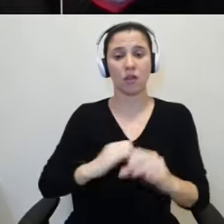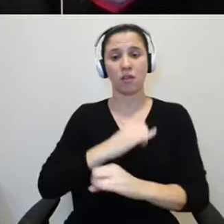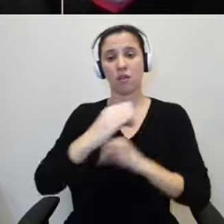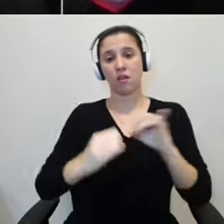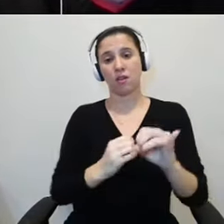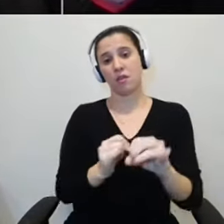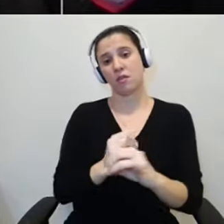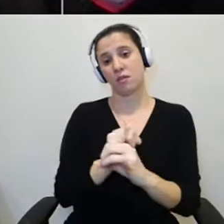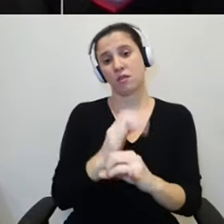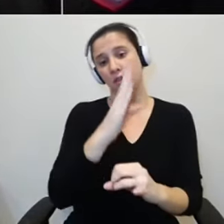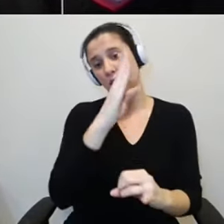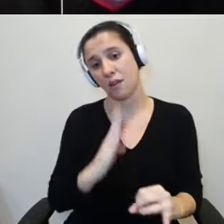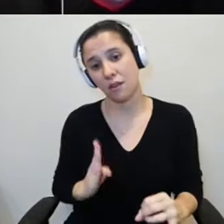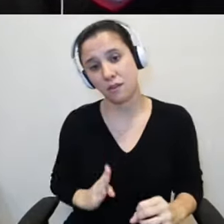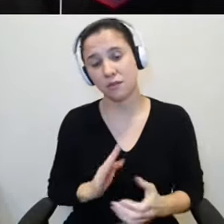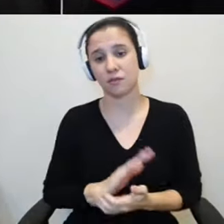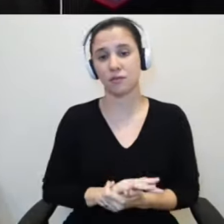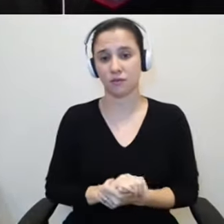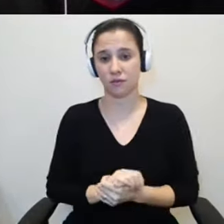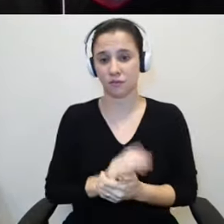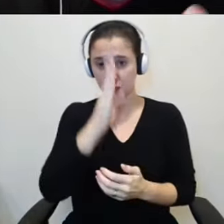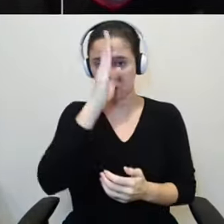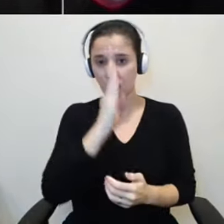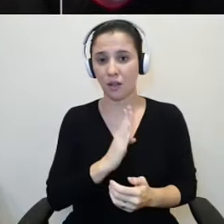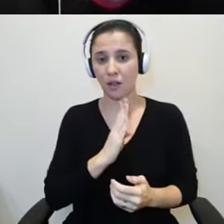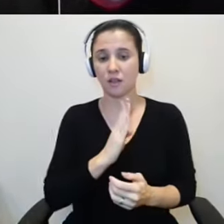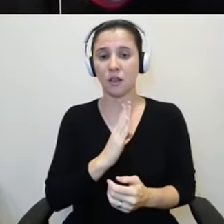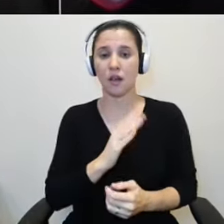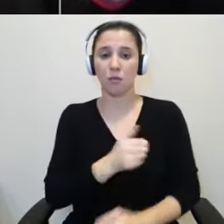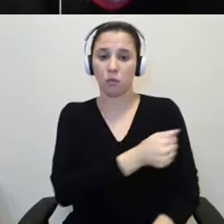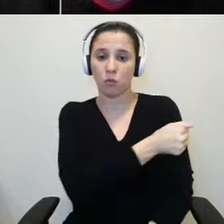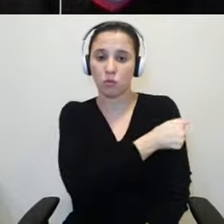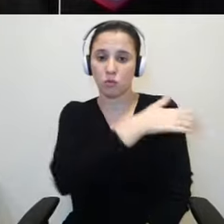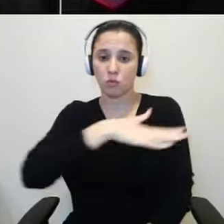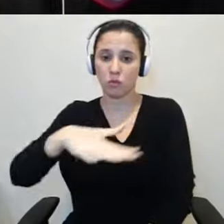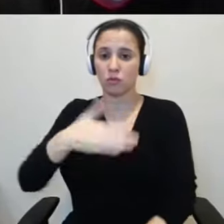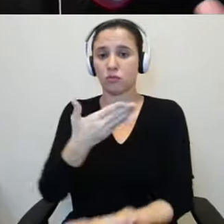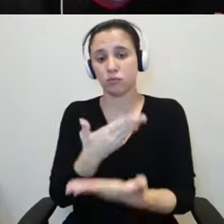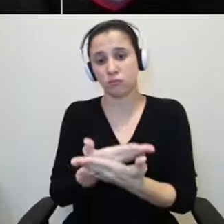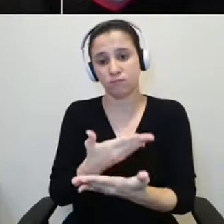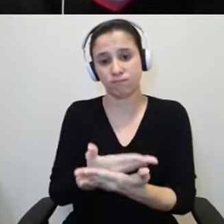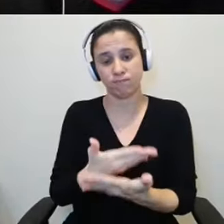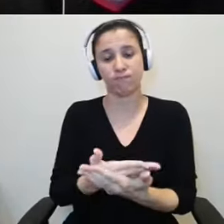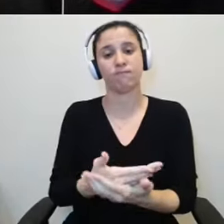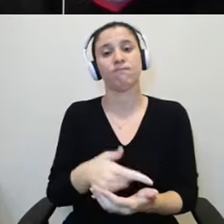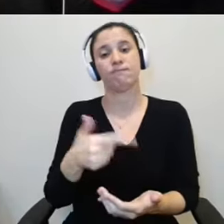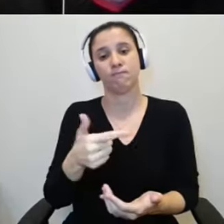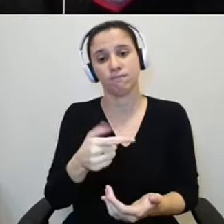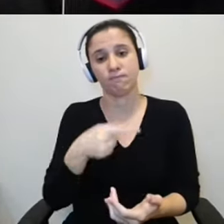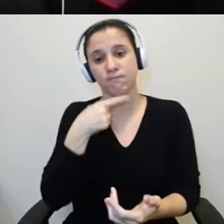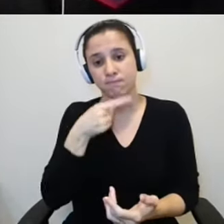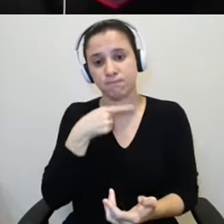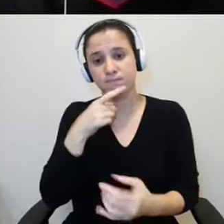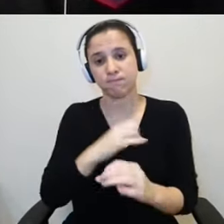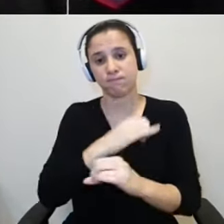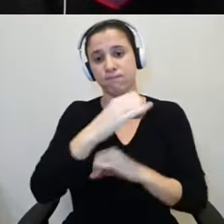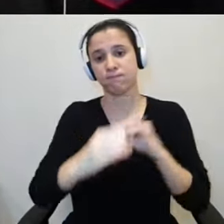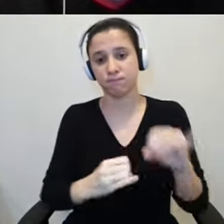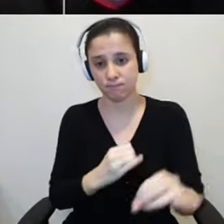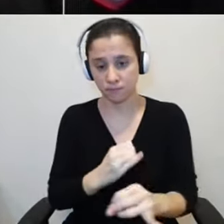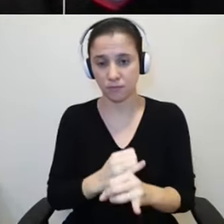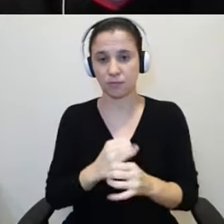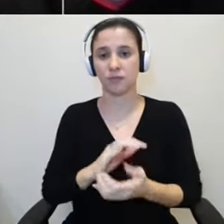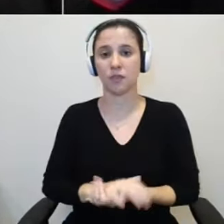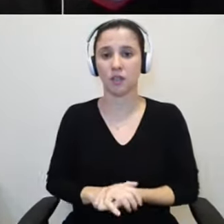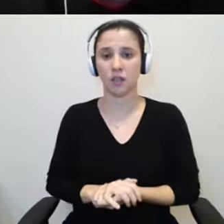condições de vulnerabilidade. Então, são várias ações que estão sendo executadas que vão permitir realmente a gente executar